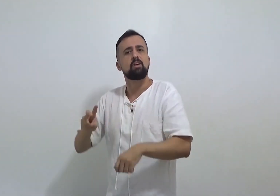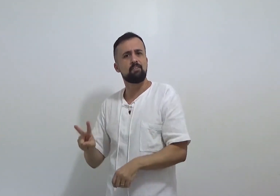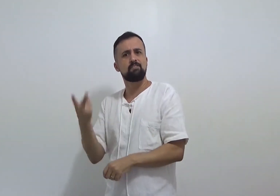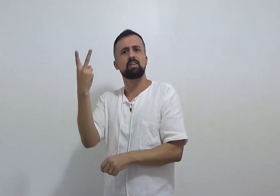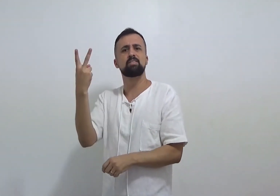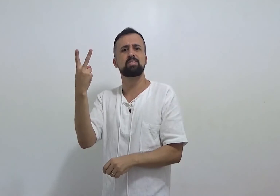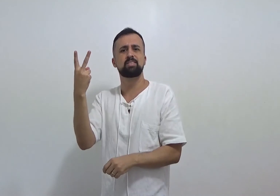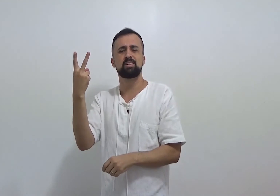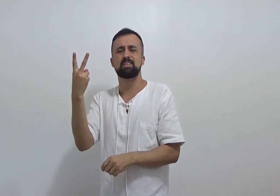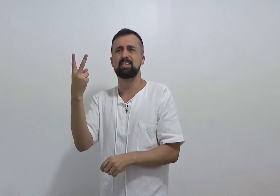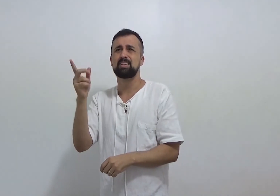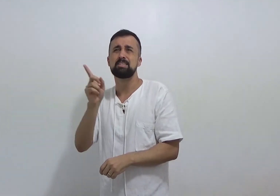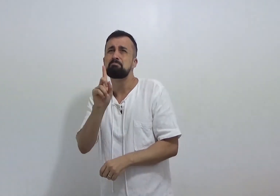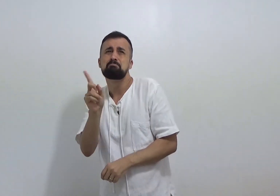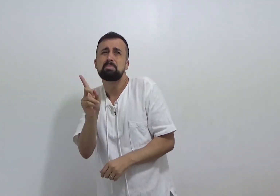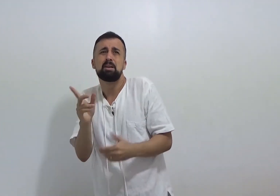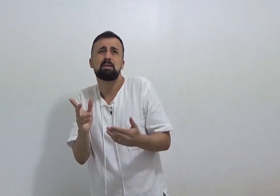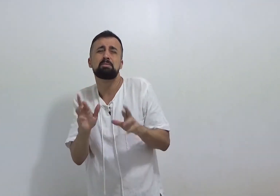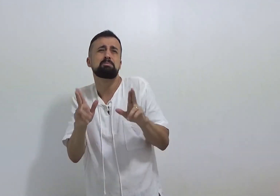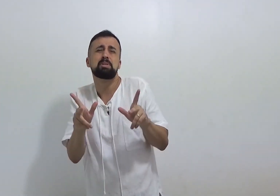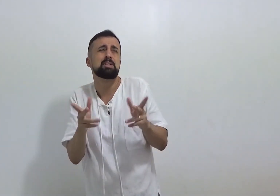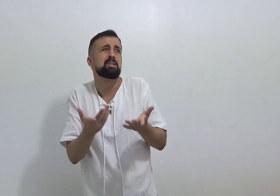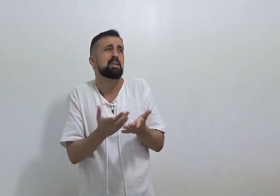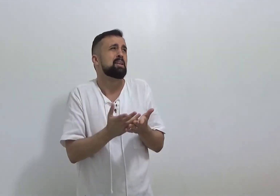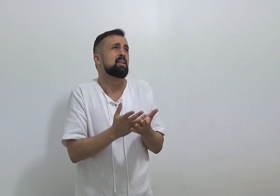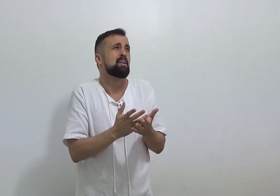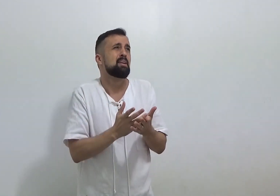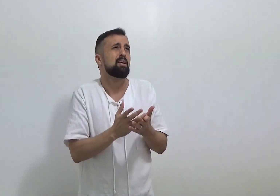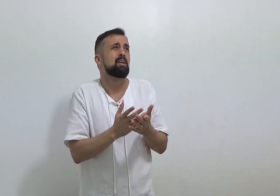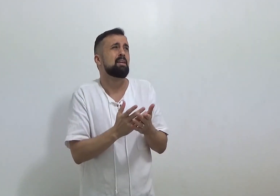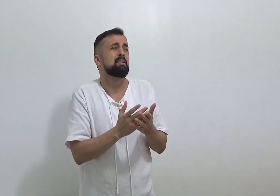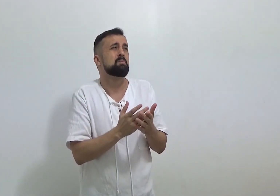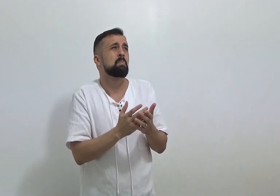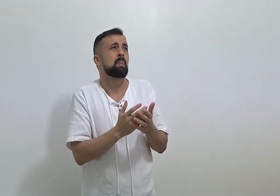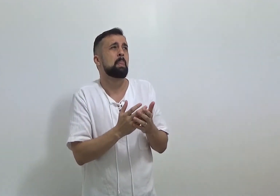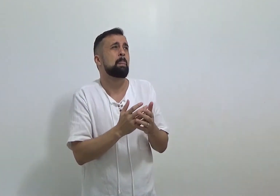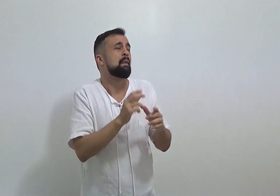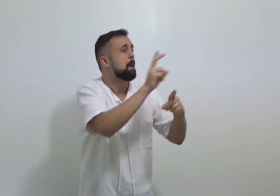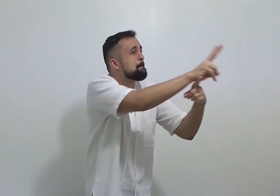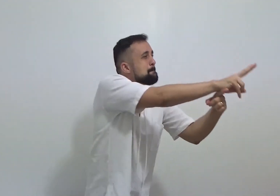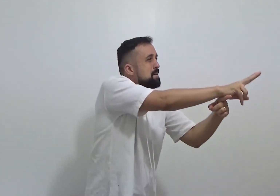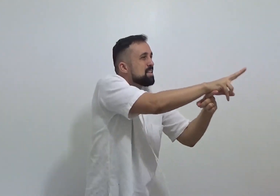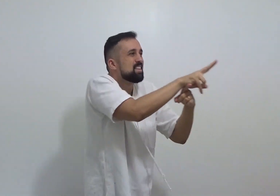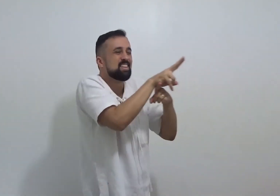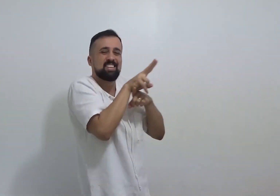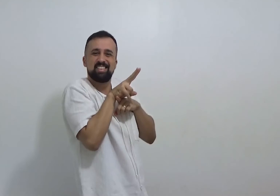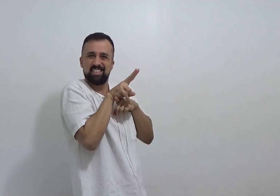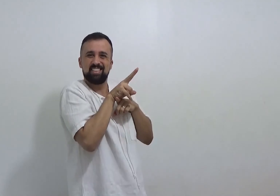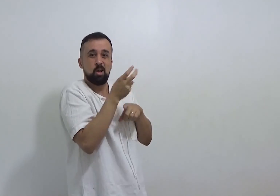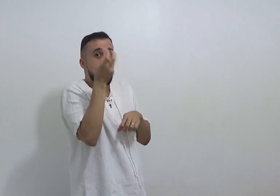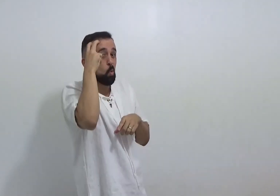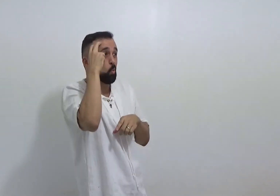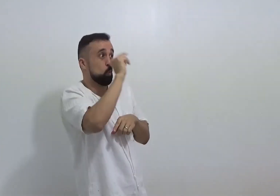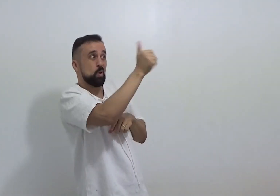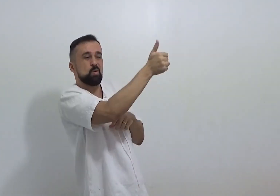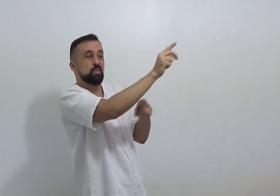povo, seus costumes, sua língua, e não substituir